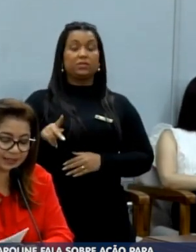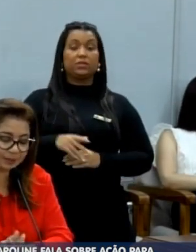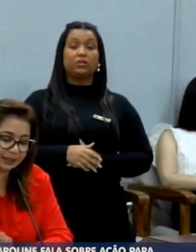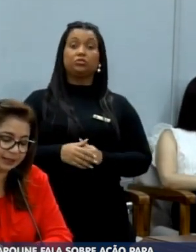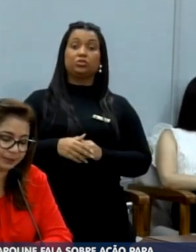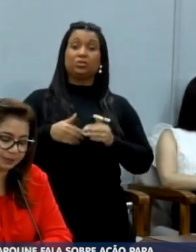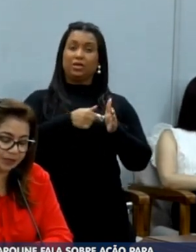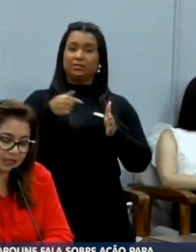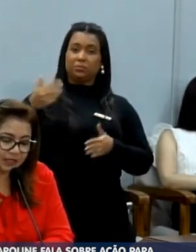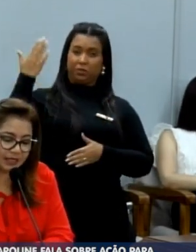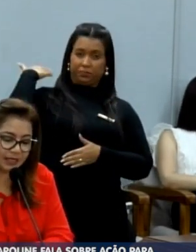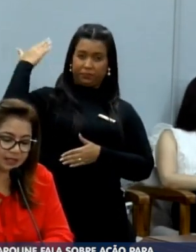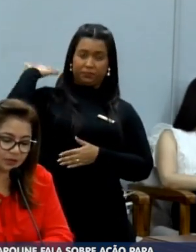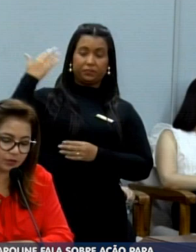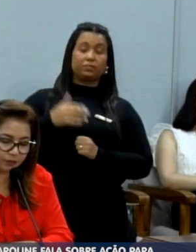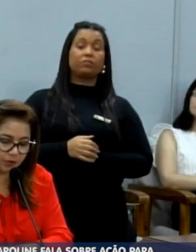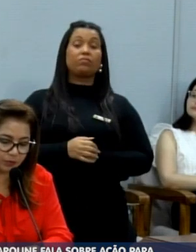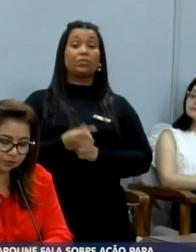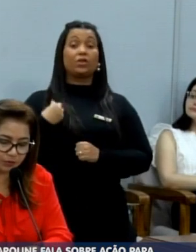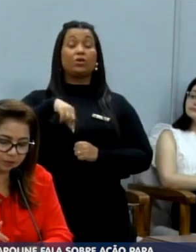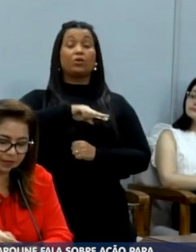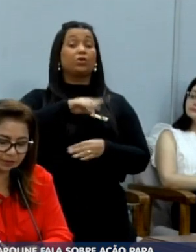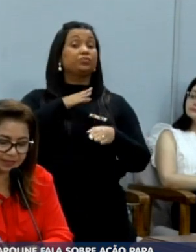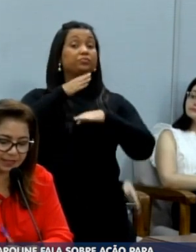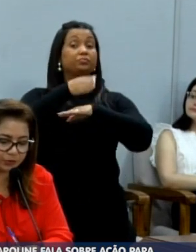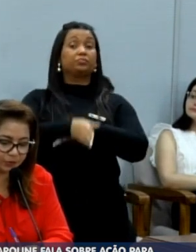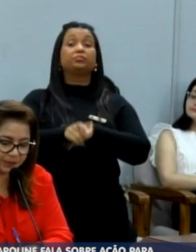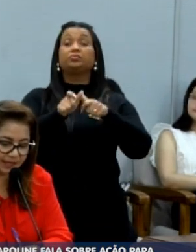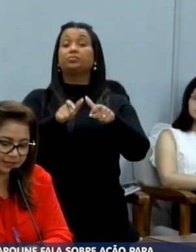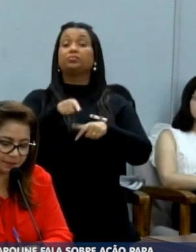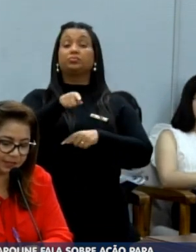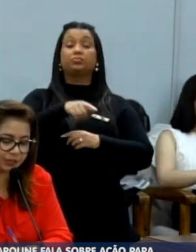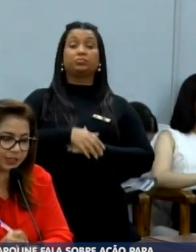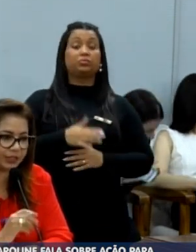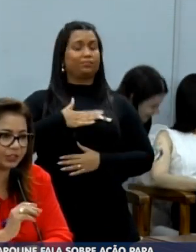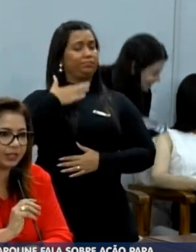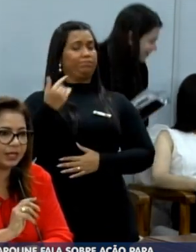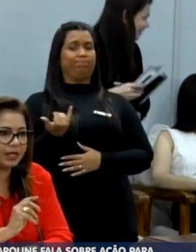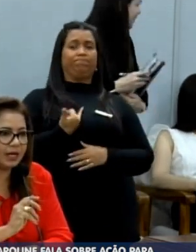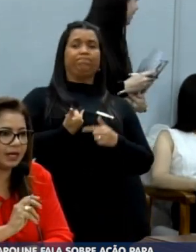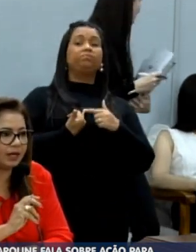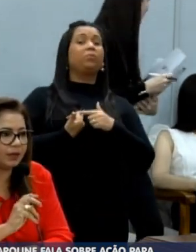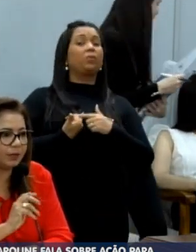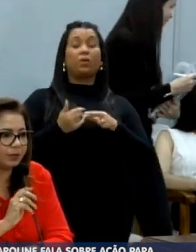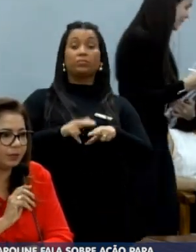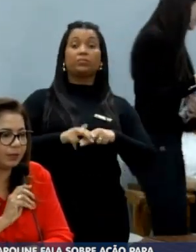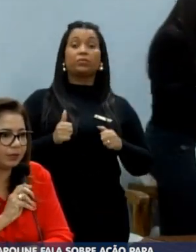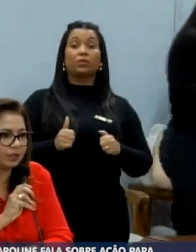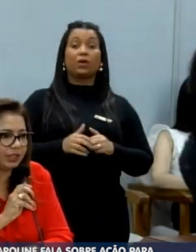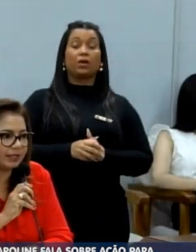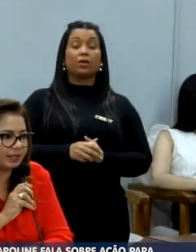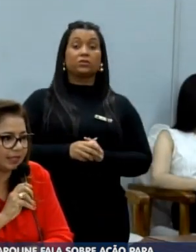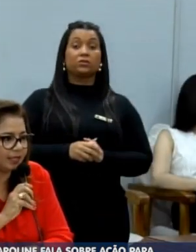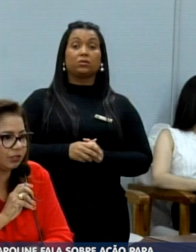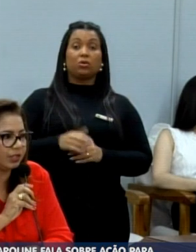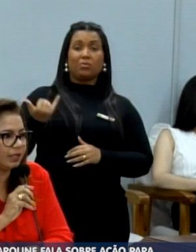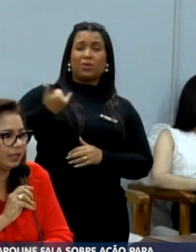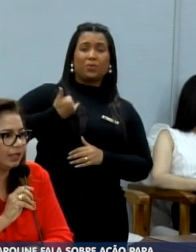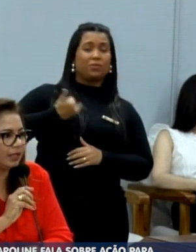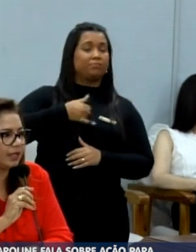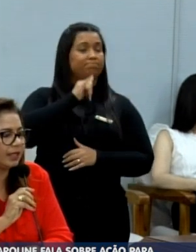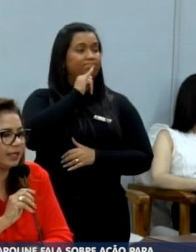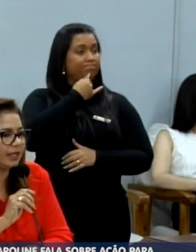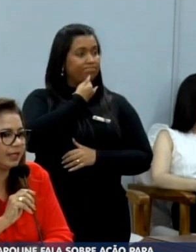Presidente, na última semana, nós fomos pegos até de surpresa, mediante a uma notícia